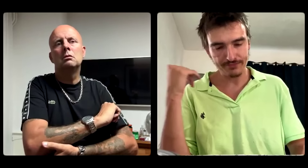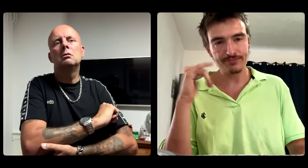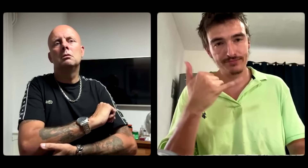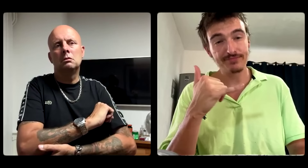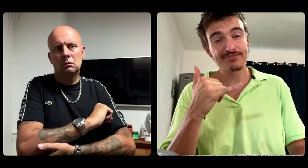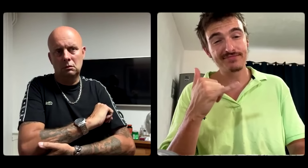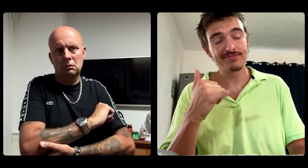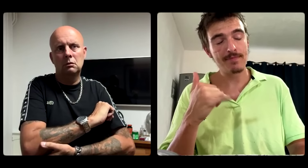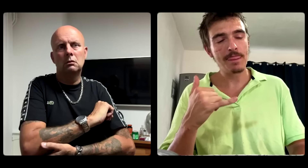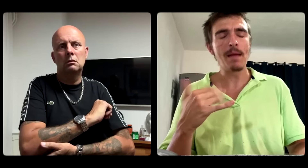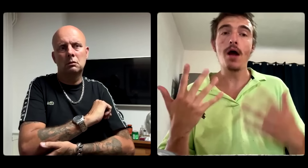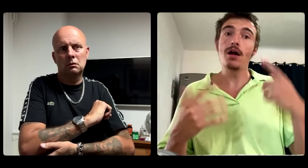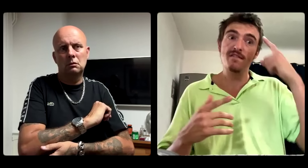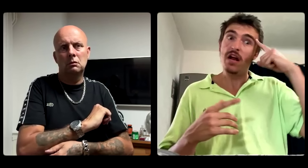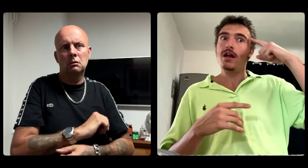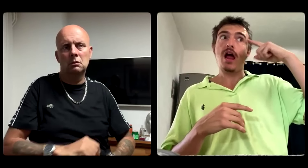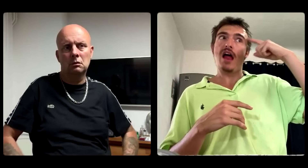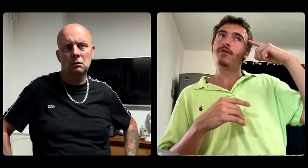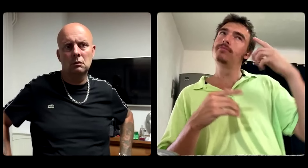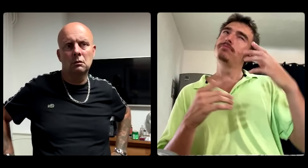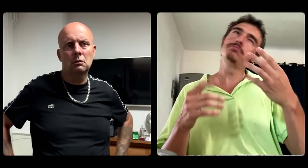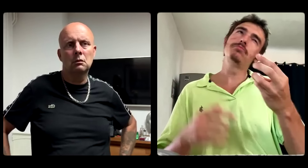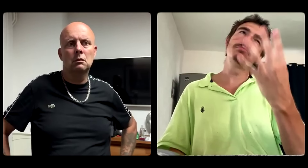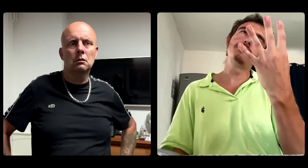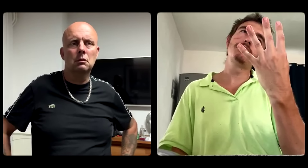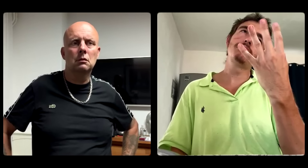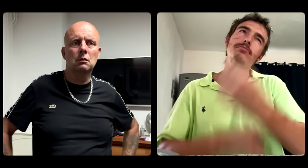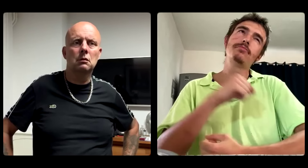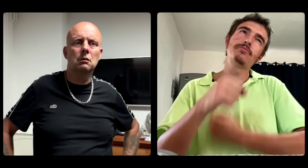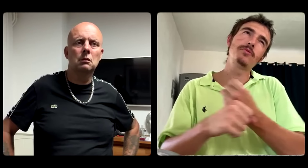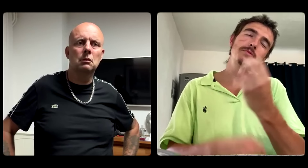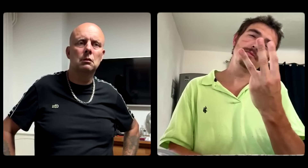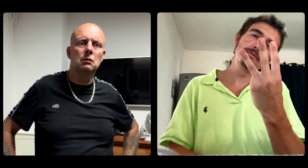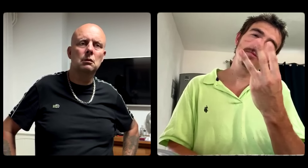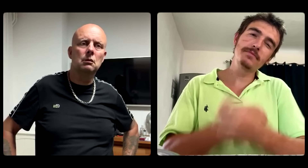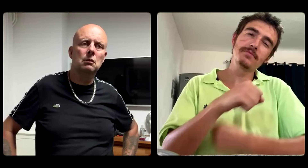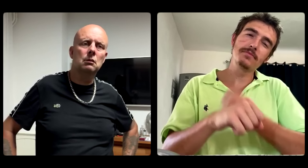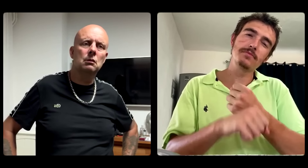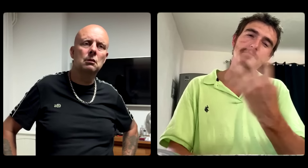Je betaalt ervoor, ik niet. Dus that's the difference.